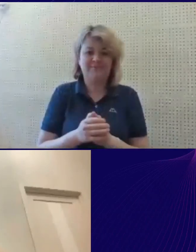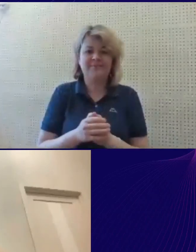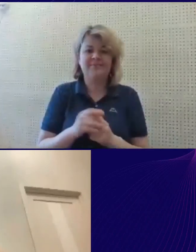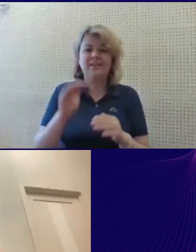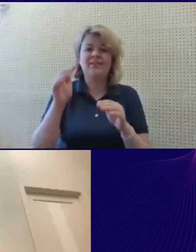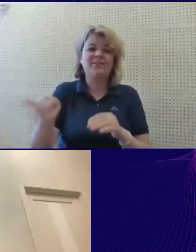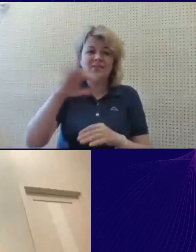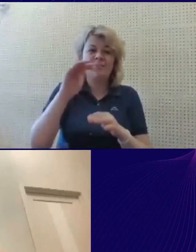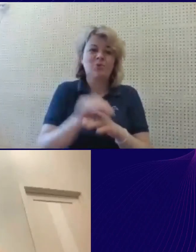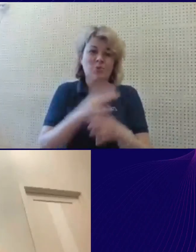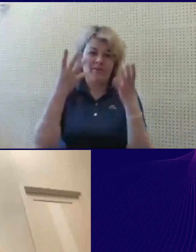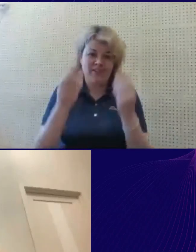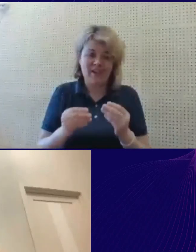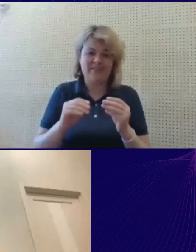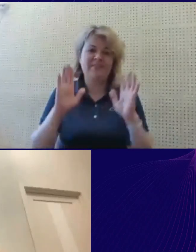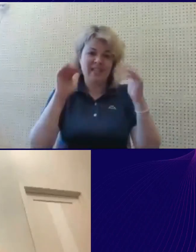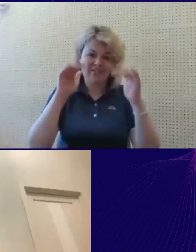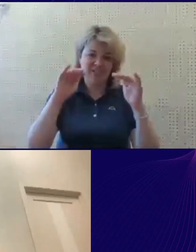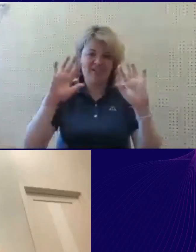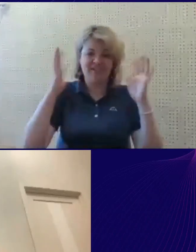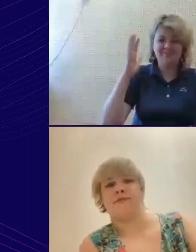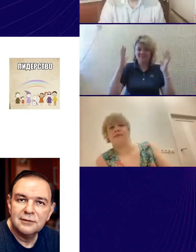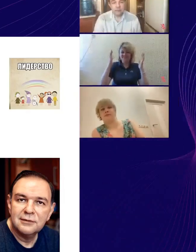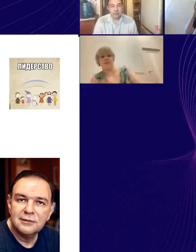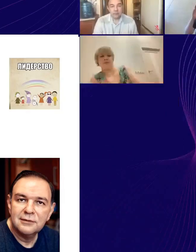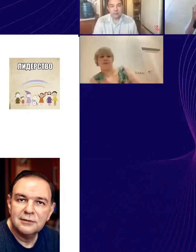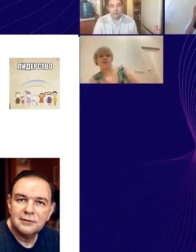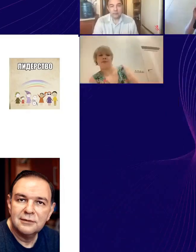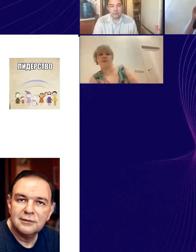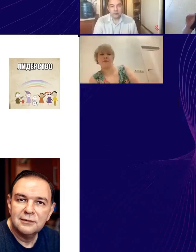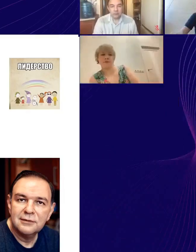Доброго всем дня. До свидания.